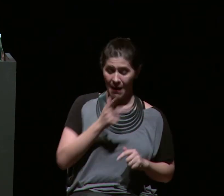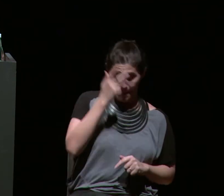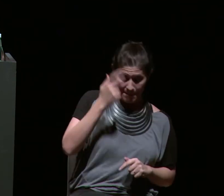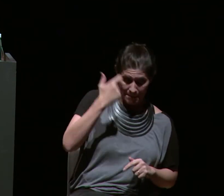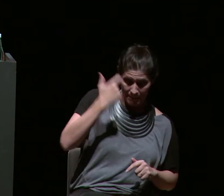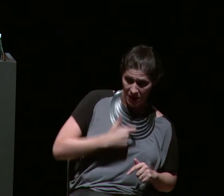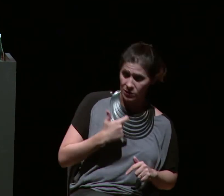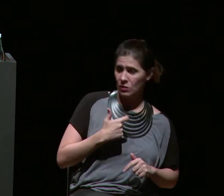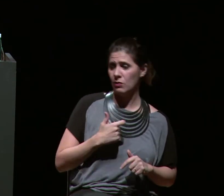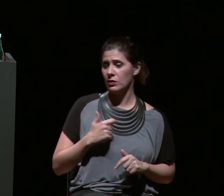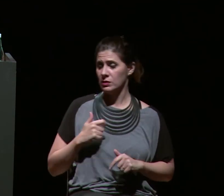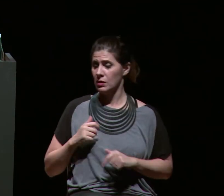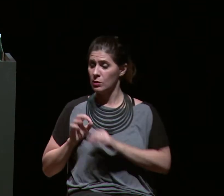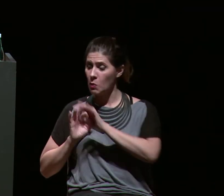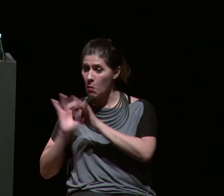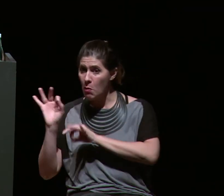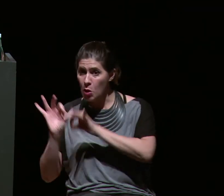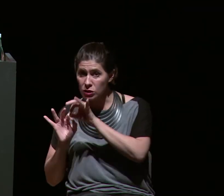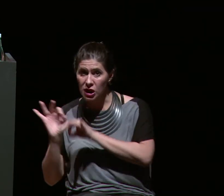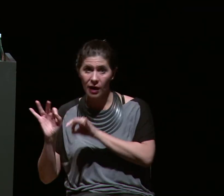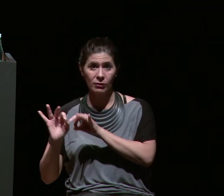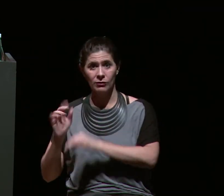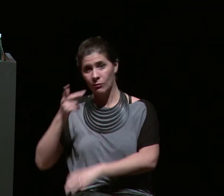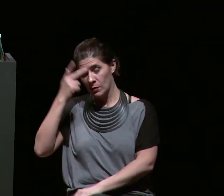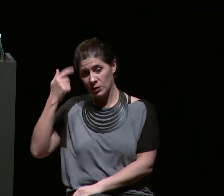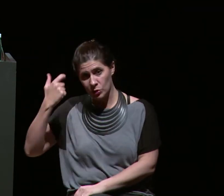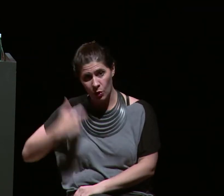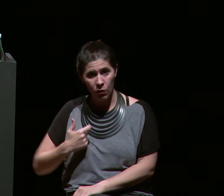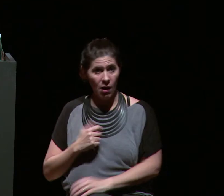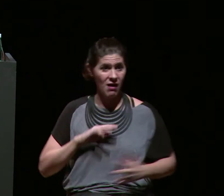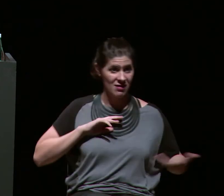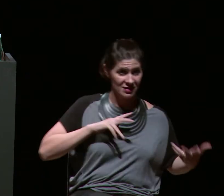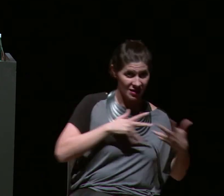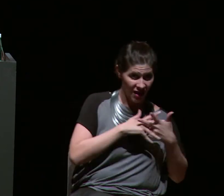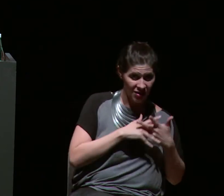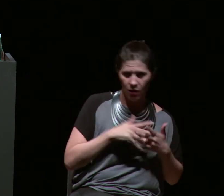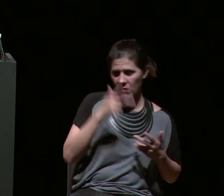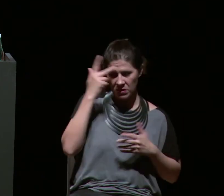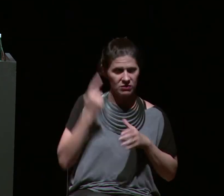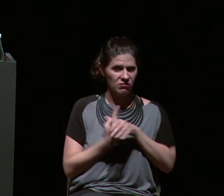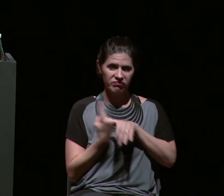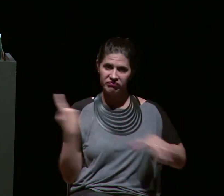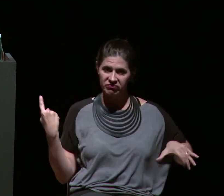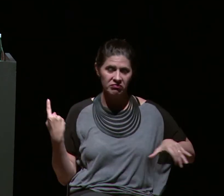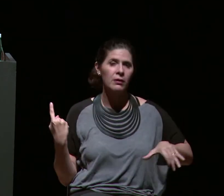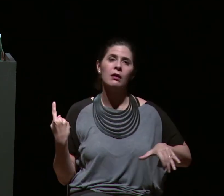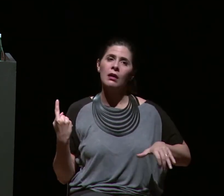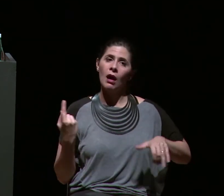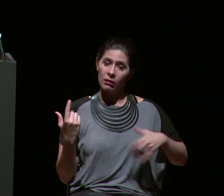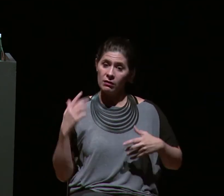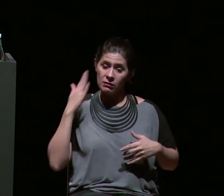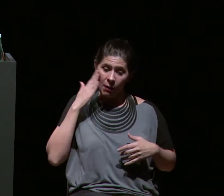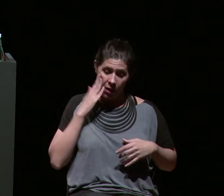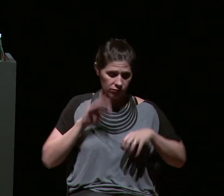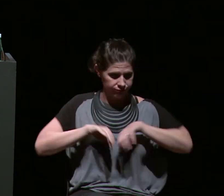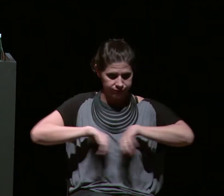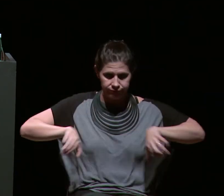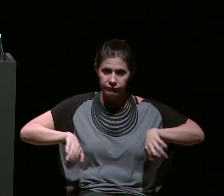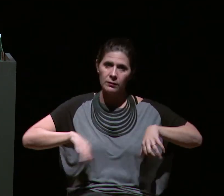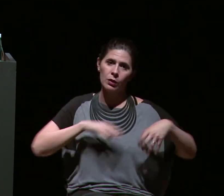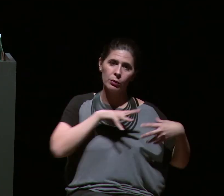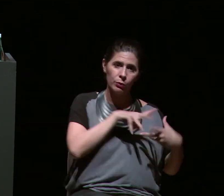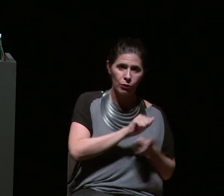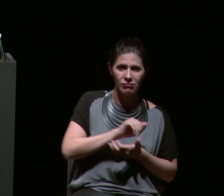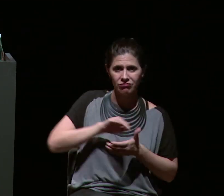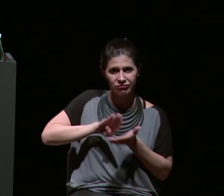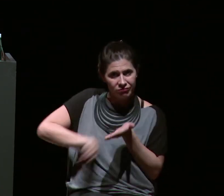projetos de seres, os cidadãos dos indigentes e a certeza de que mundos apartam os seres humanos de seus arremedos, além de